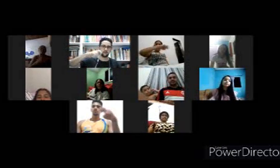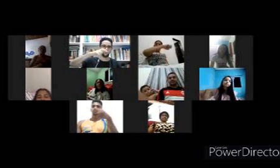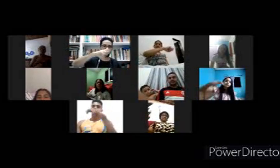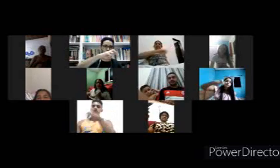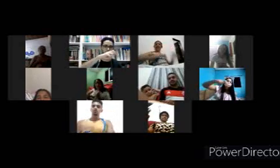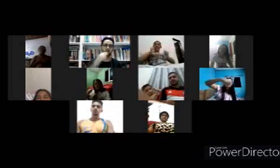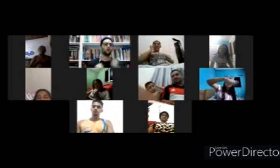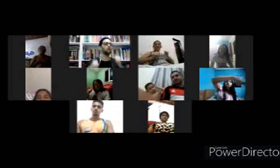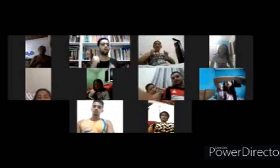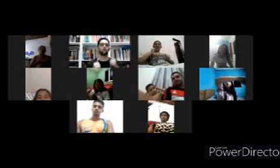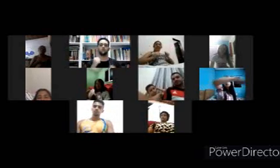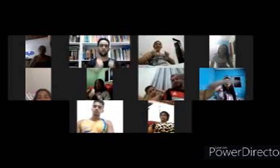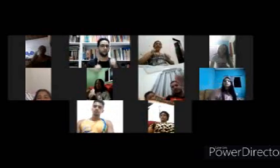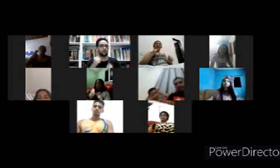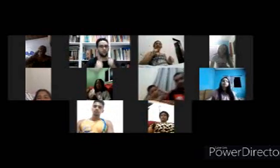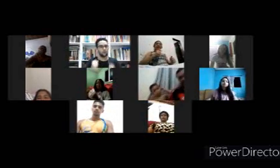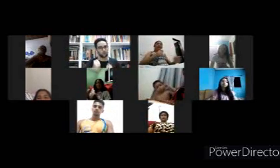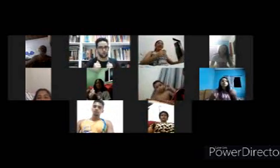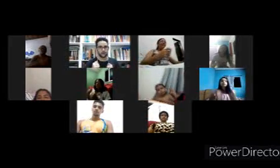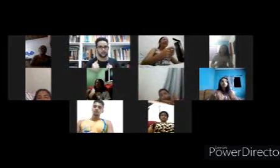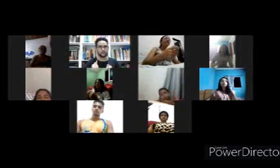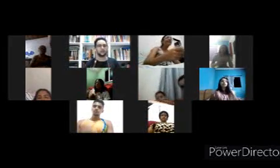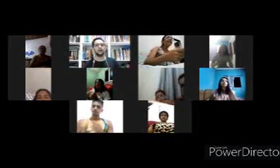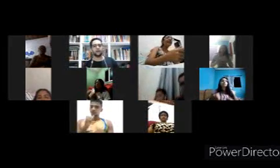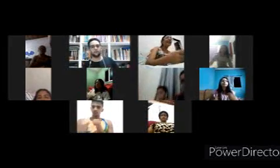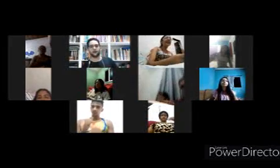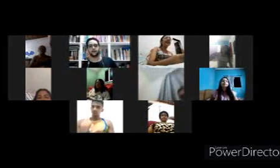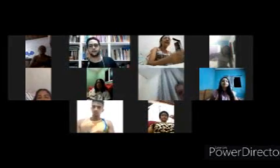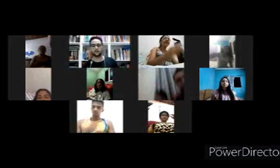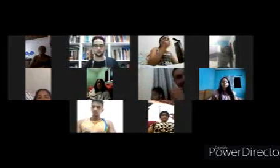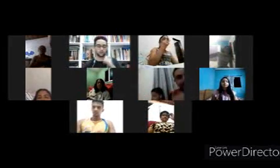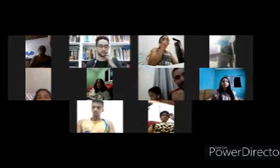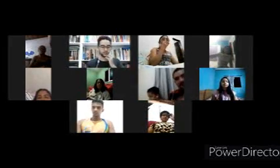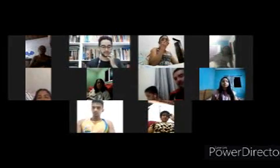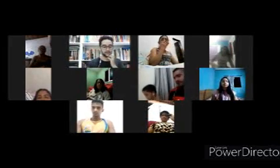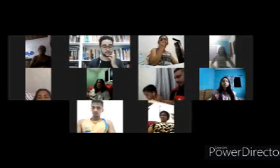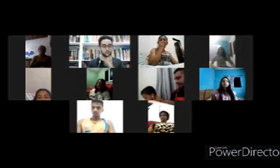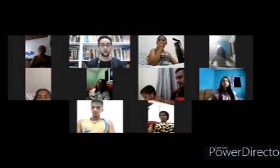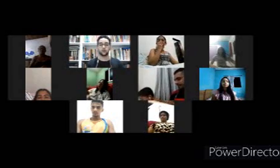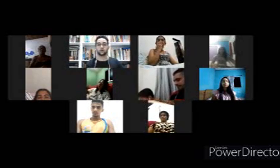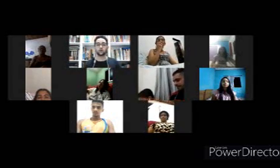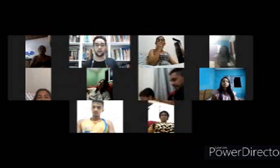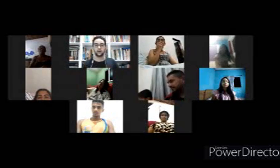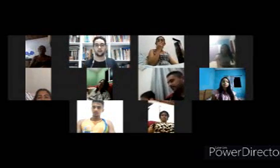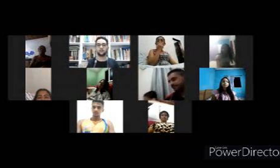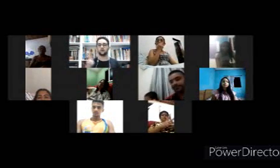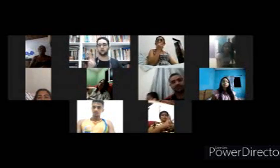fazendo corrida, ou com o corpo. Eu vou correr. São mais utilizadas. Sorrir também tem 2